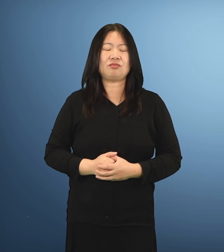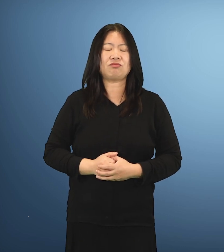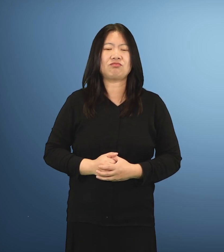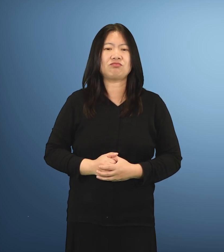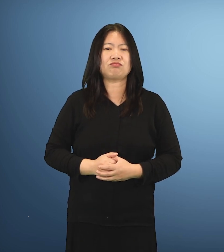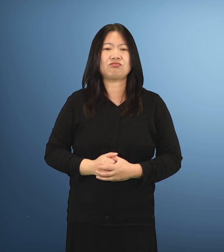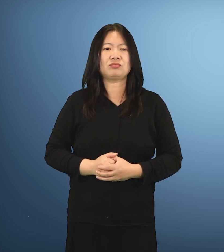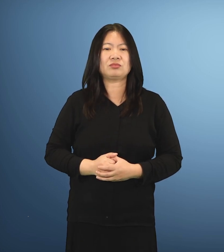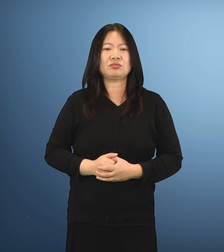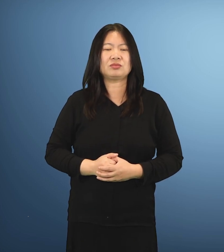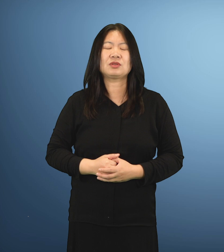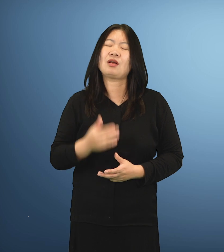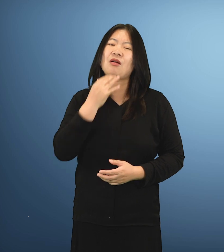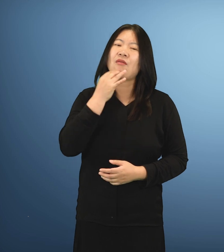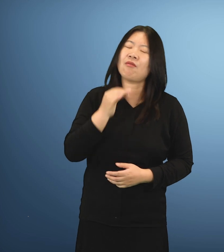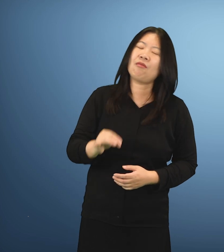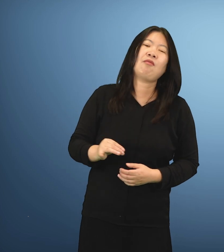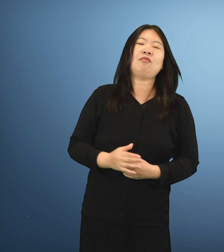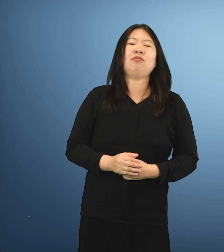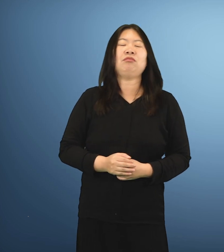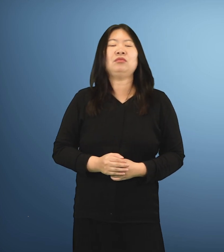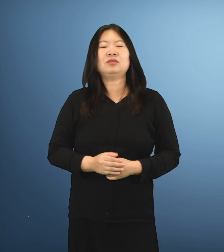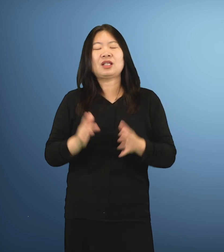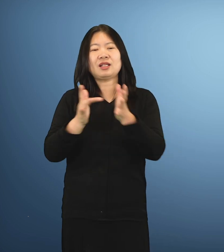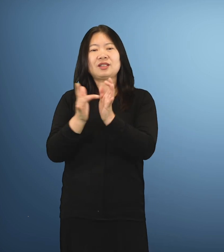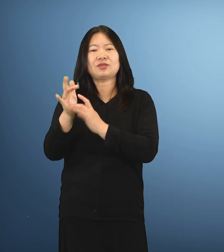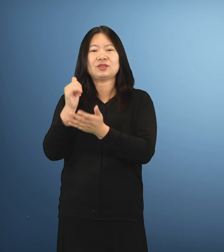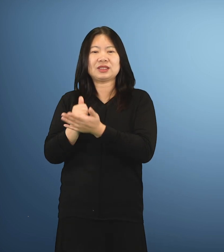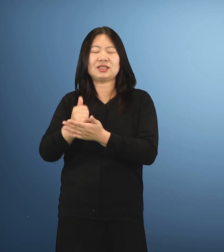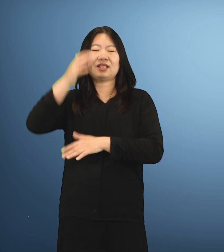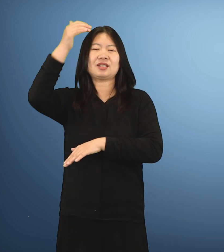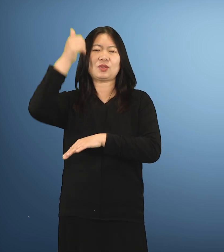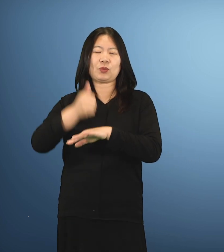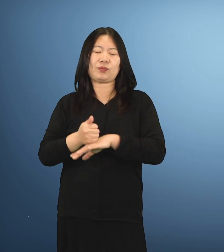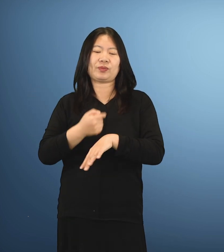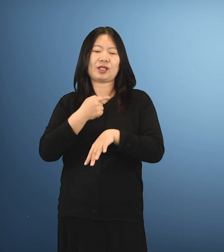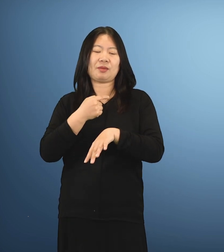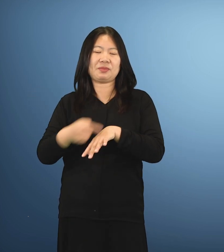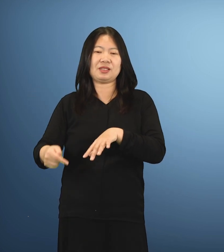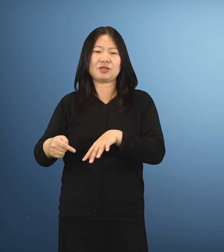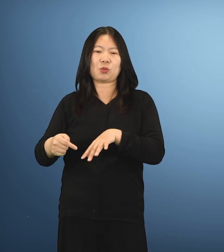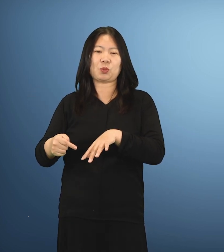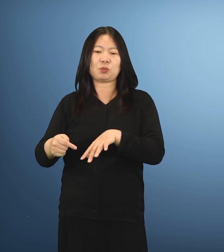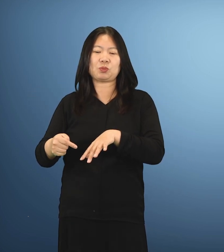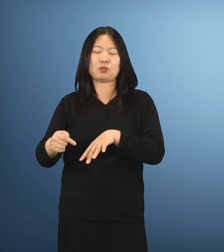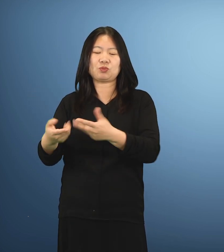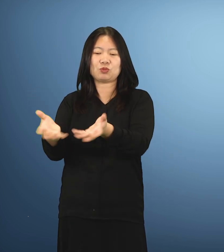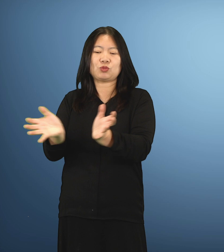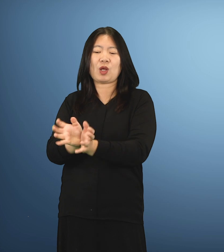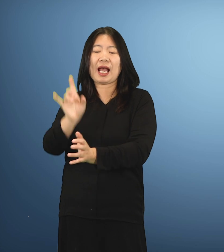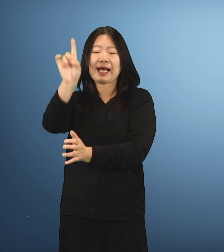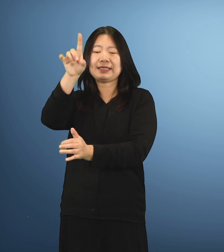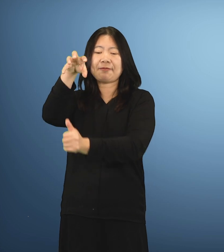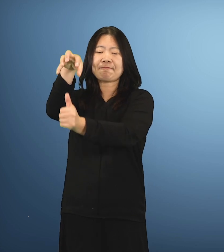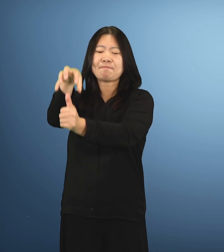있어요. 역시 예수님도 결국은 민족주의 편견에서 몸 벗어나는